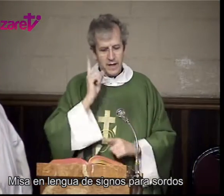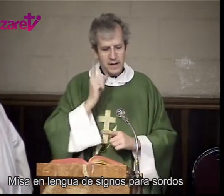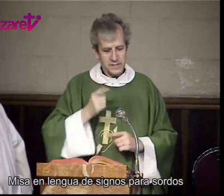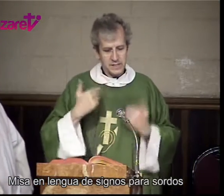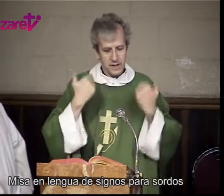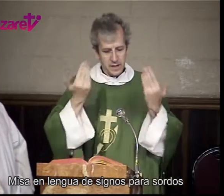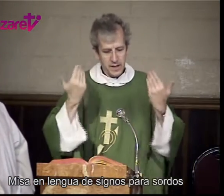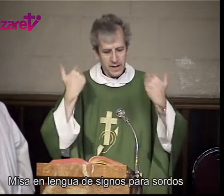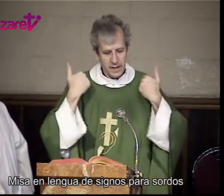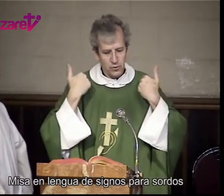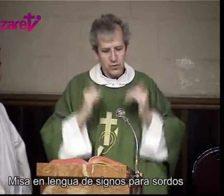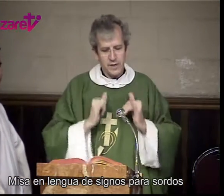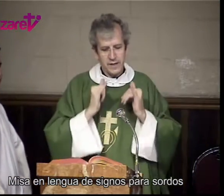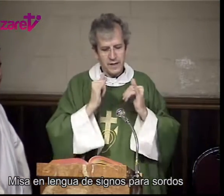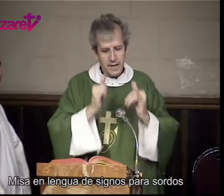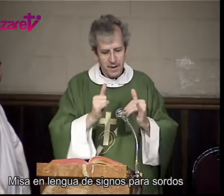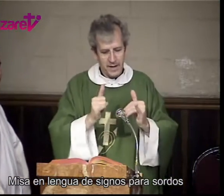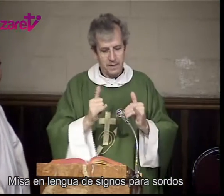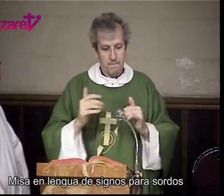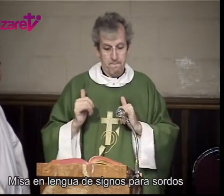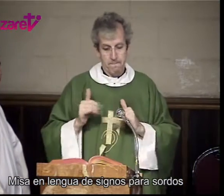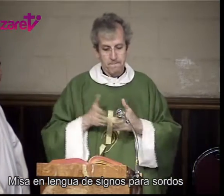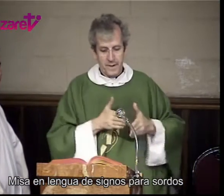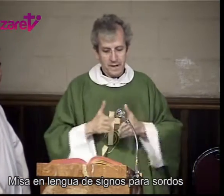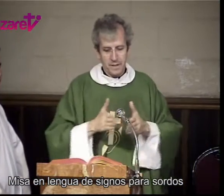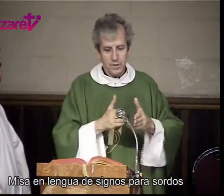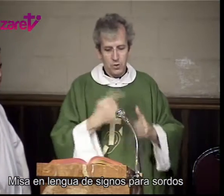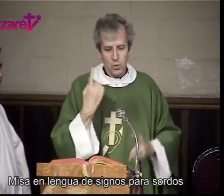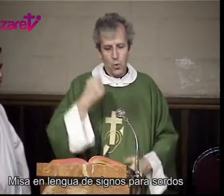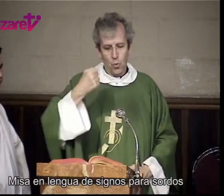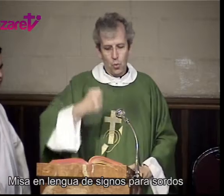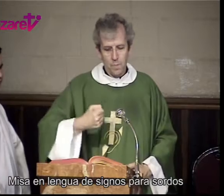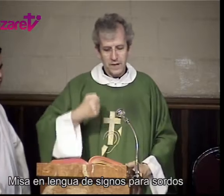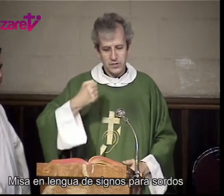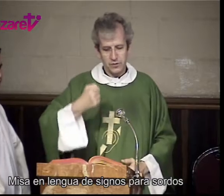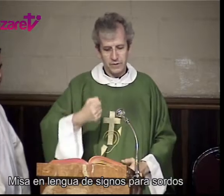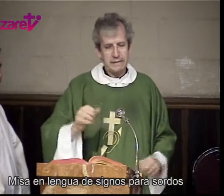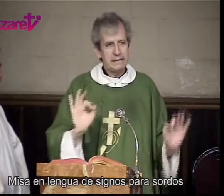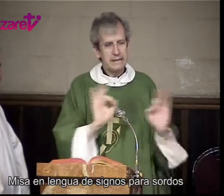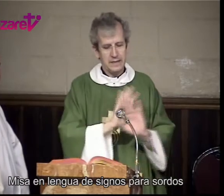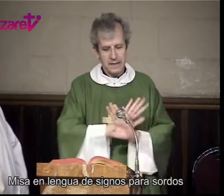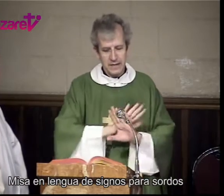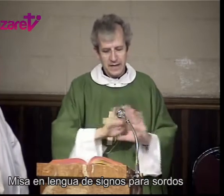les encargó que llevaran para el camino un bastón y nada